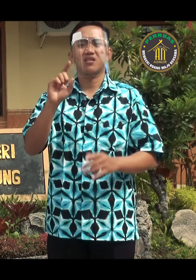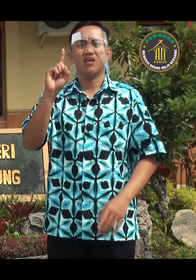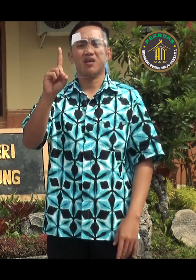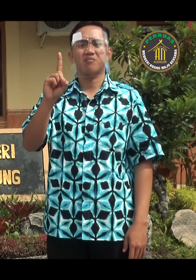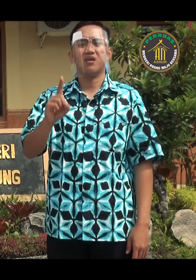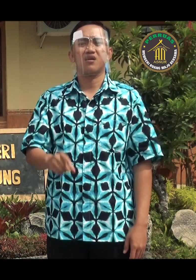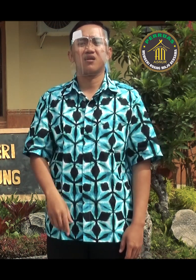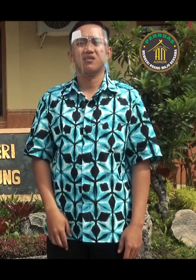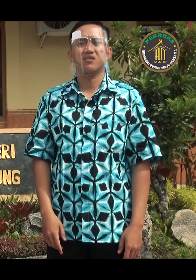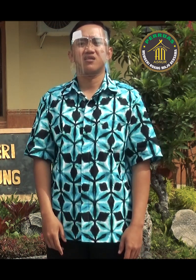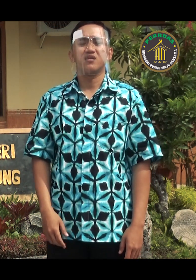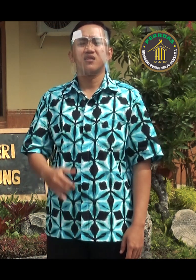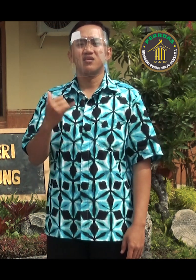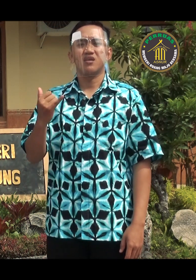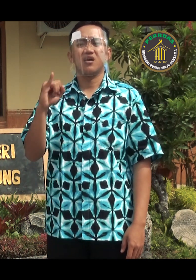Ya